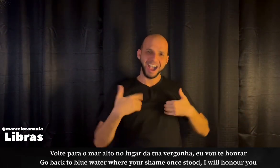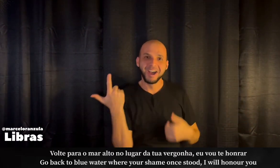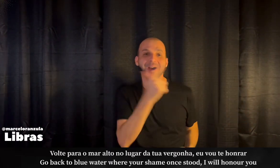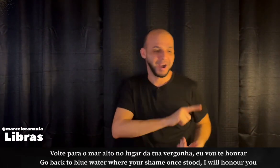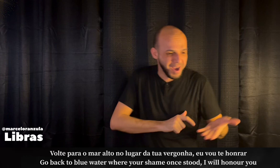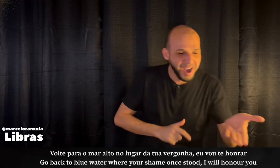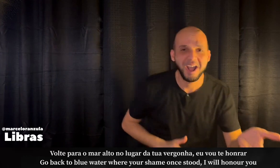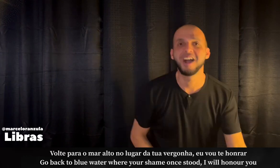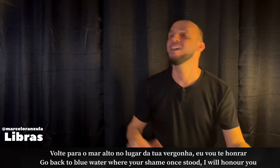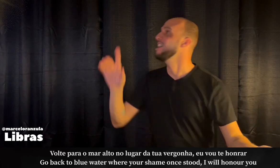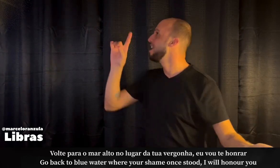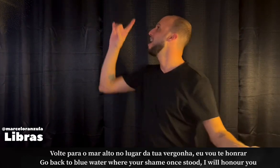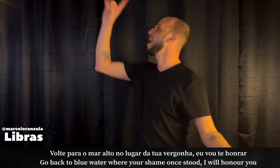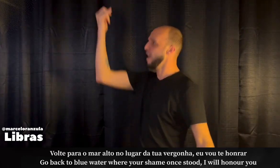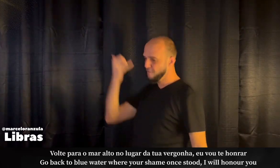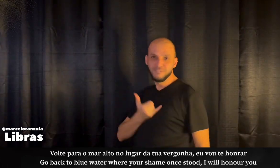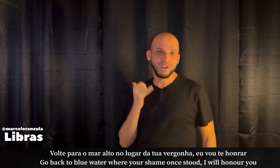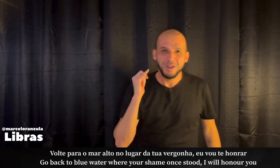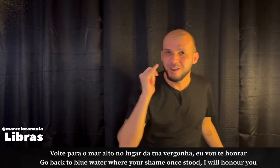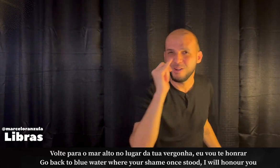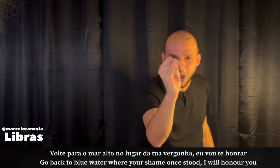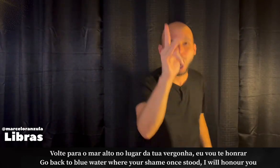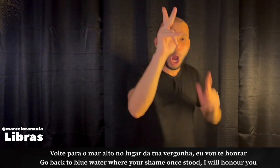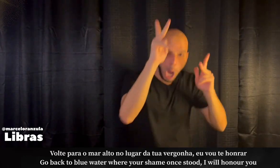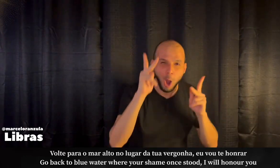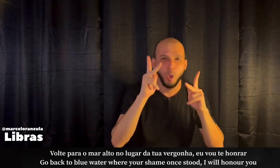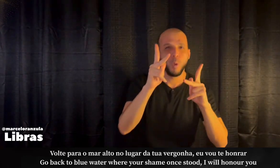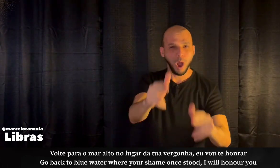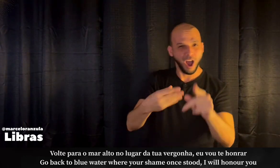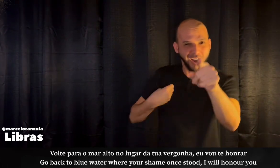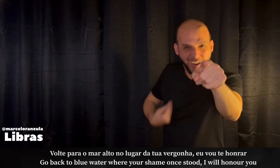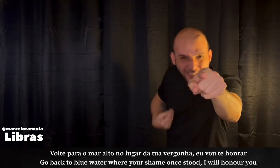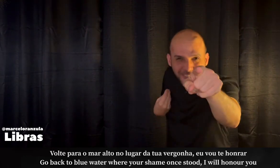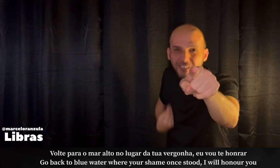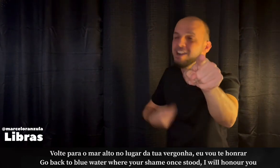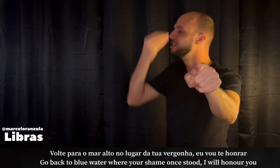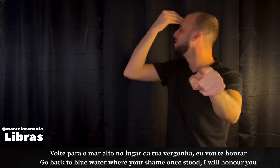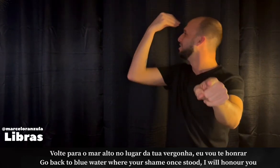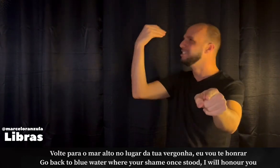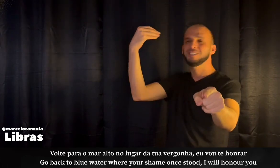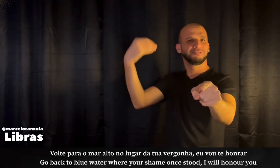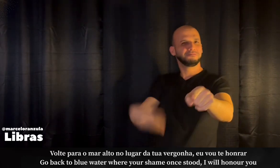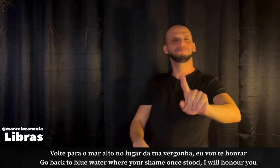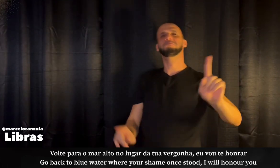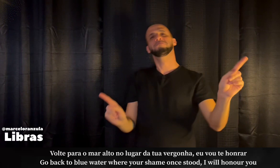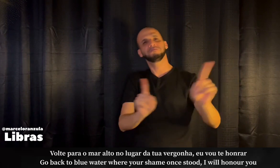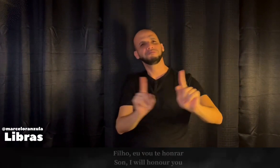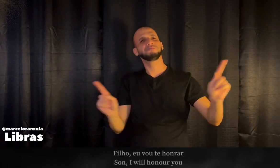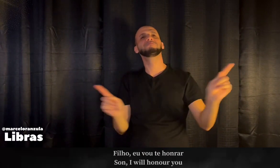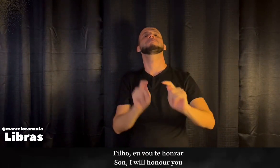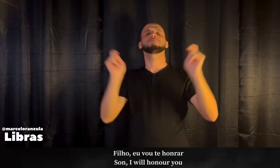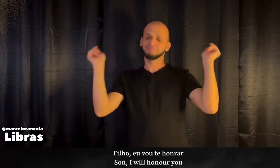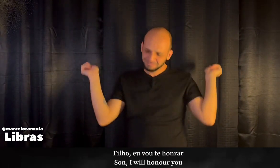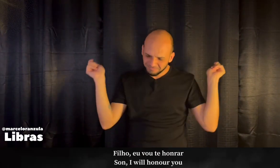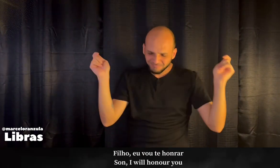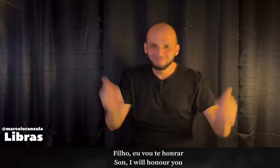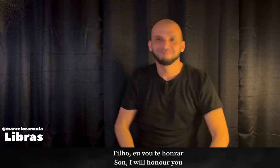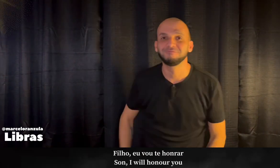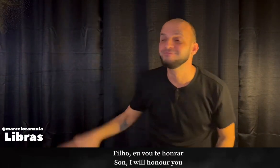o mar alto No lugar da tua vergonha Eu vou te honrar Filho, vou te